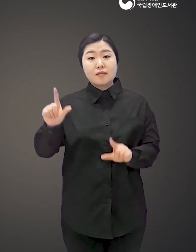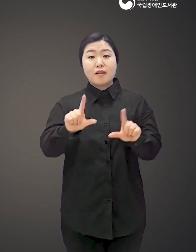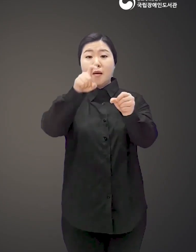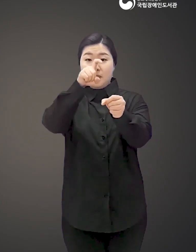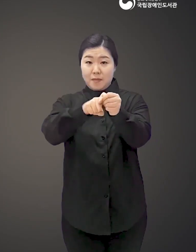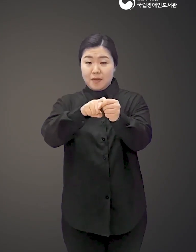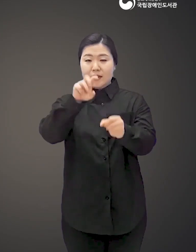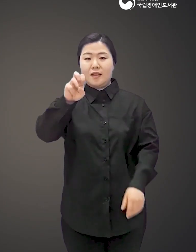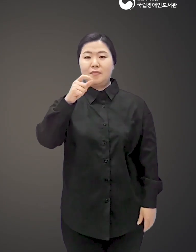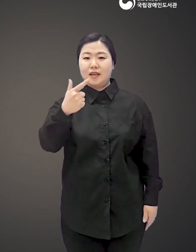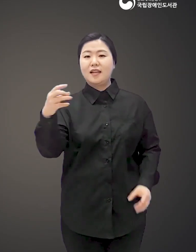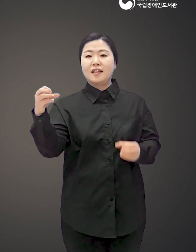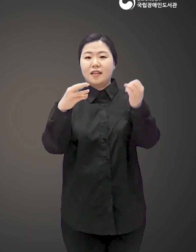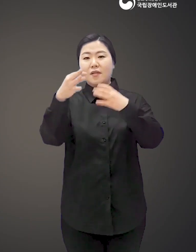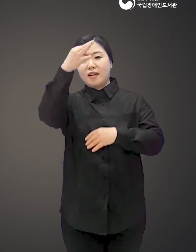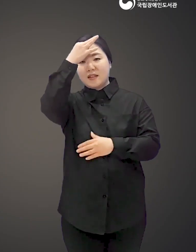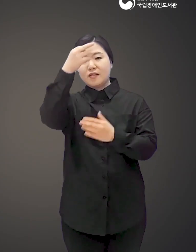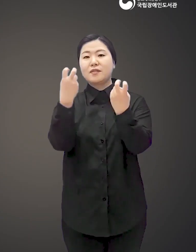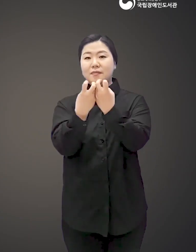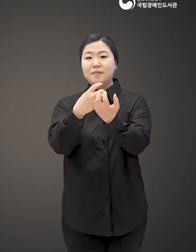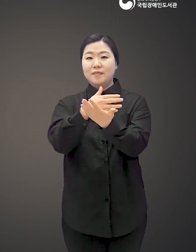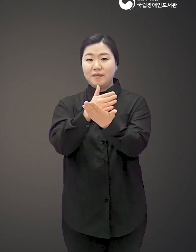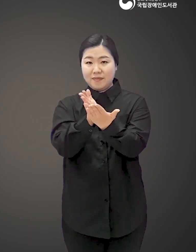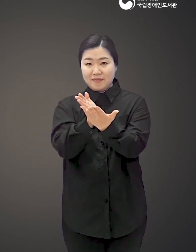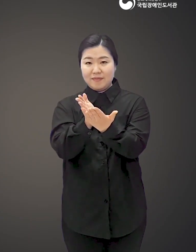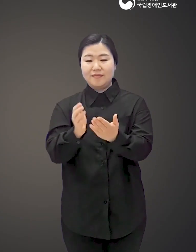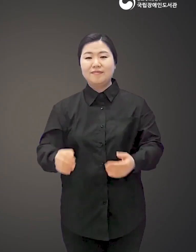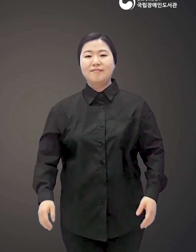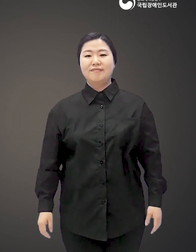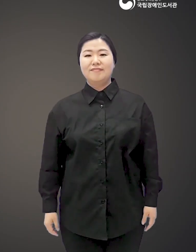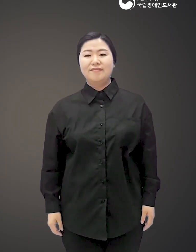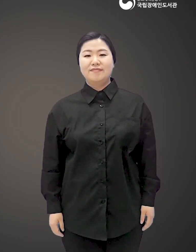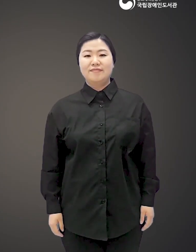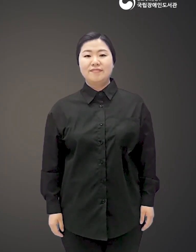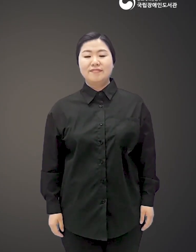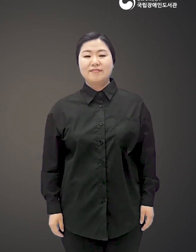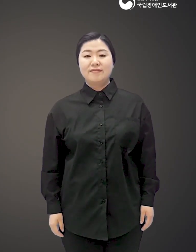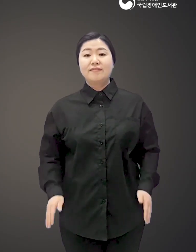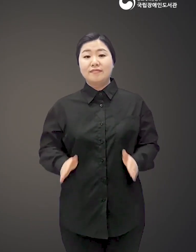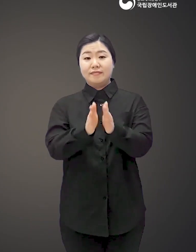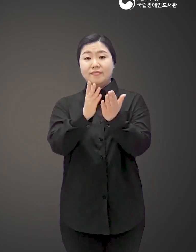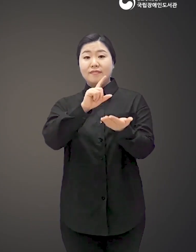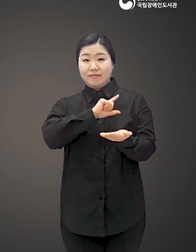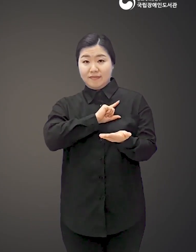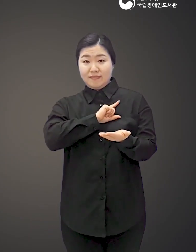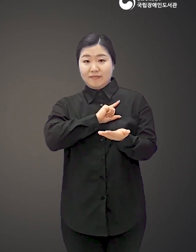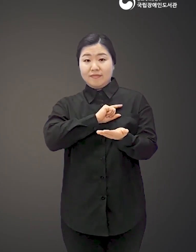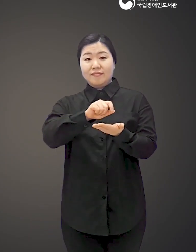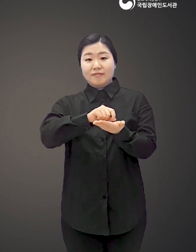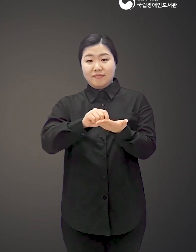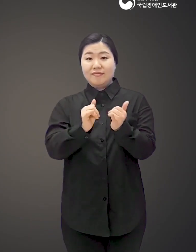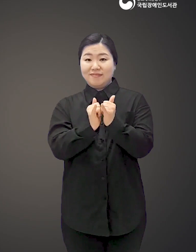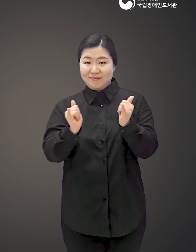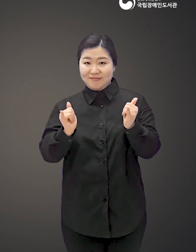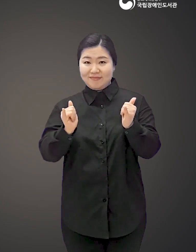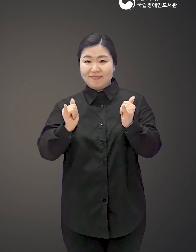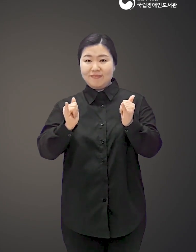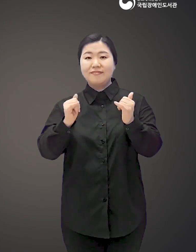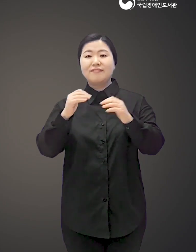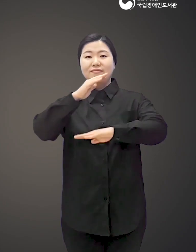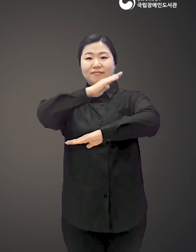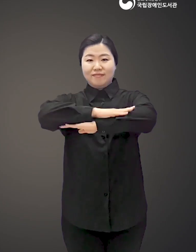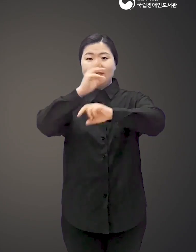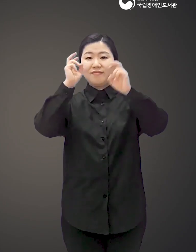유연한 인생을 위한 36가지 대화의 기술. 도서명 대화력의